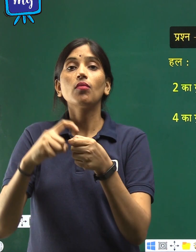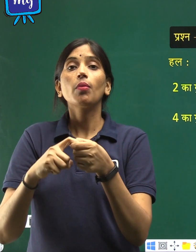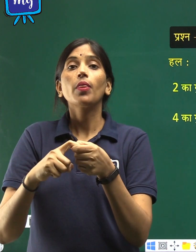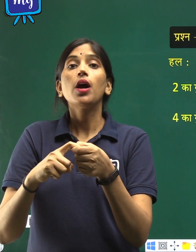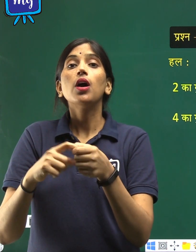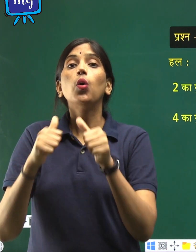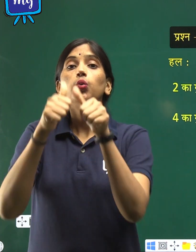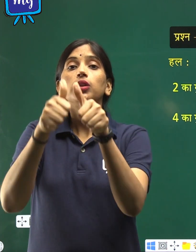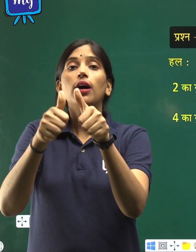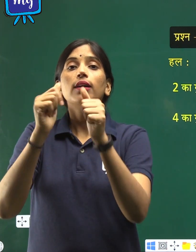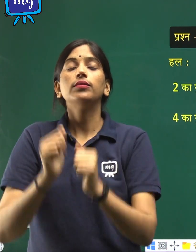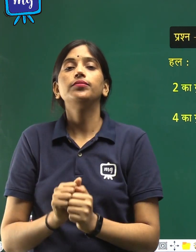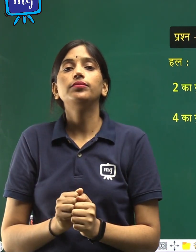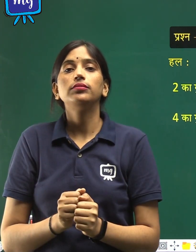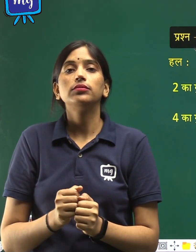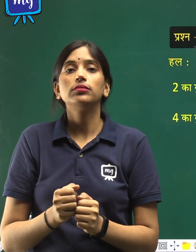प्रश्नोत्तर।